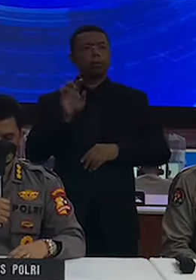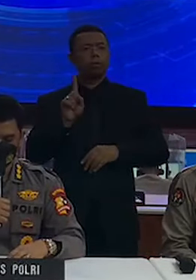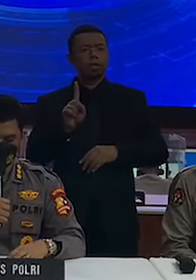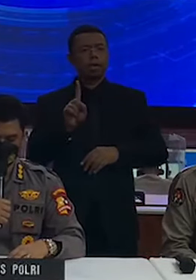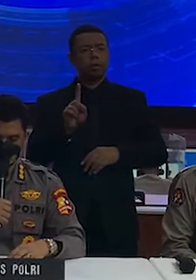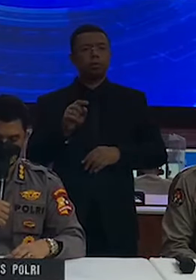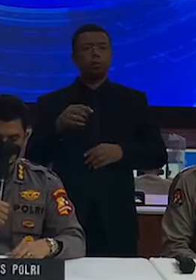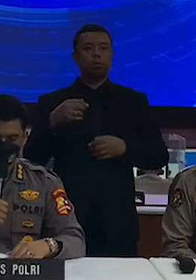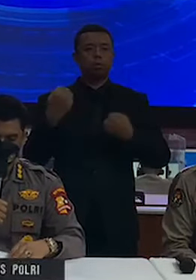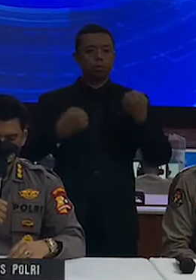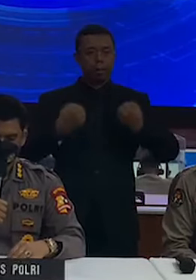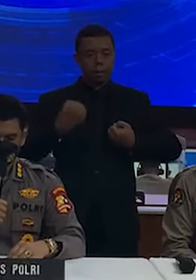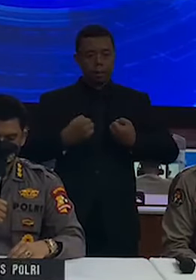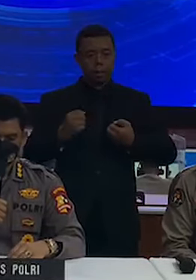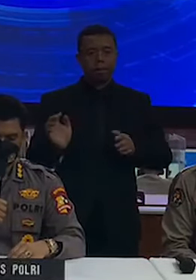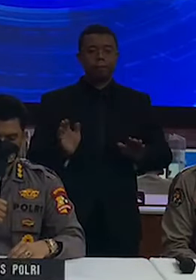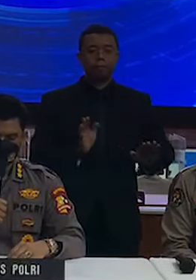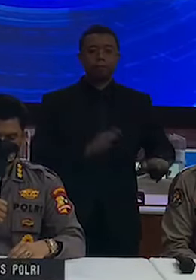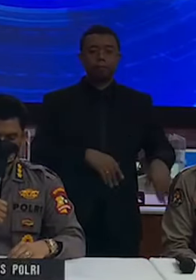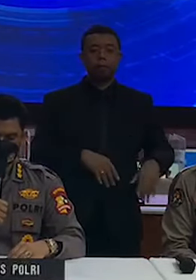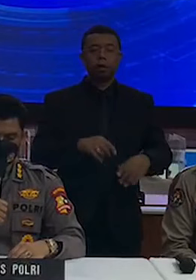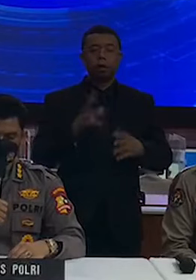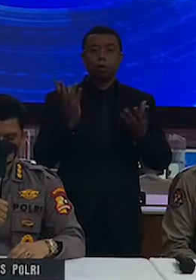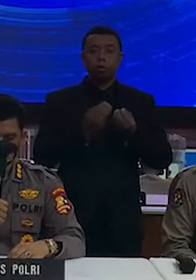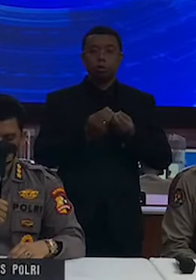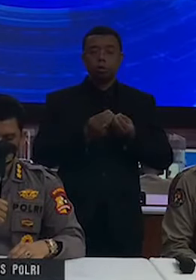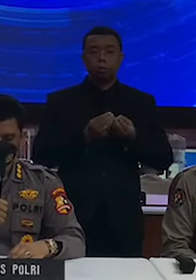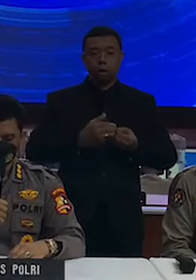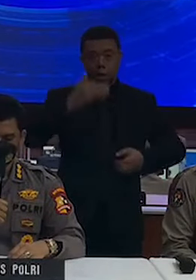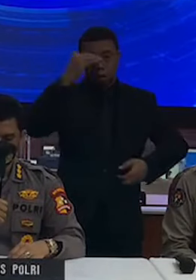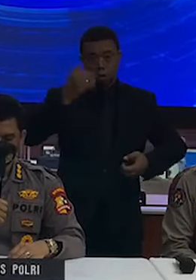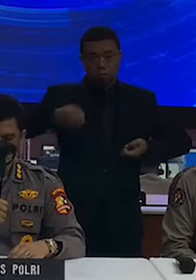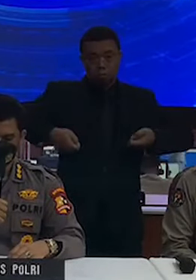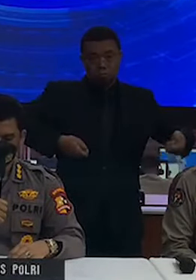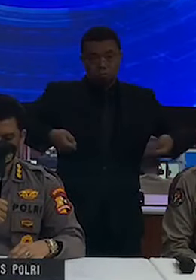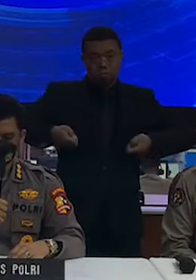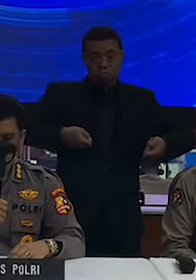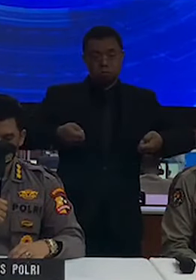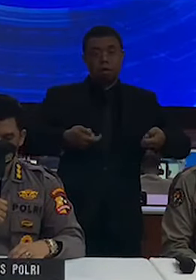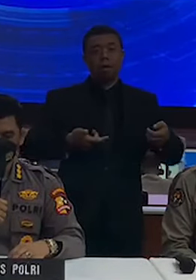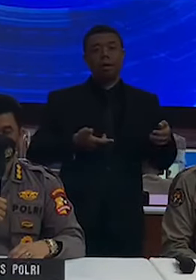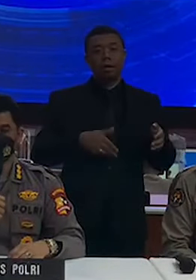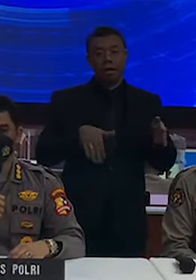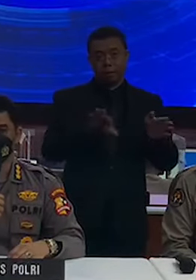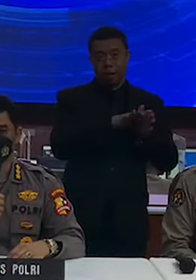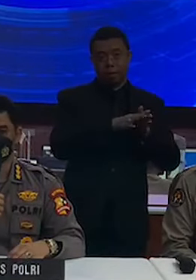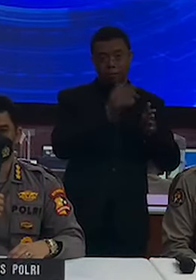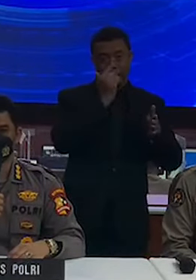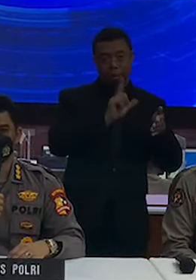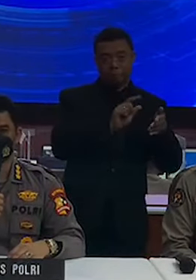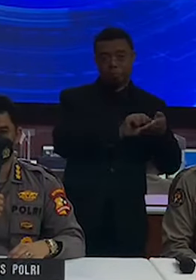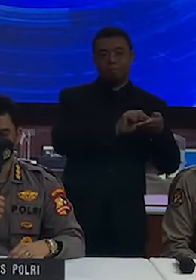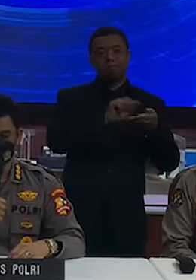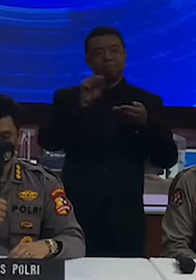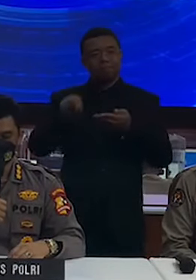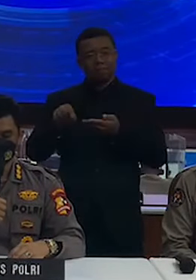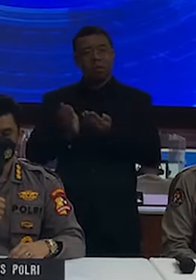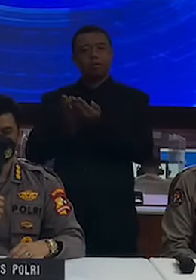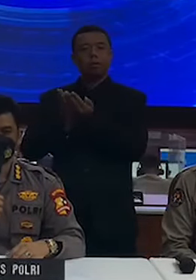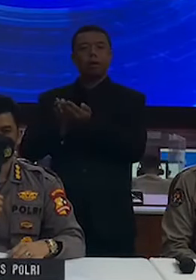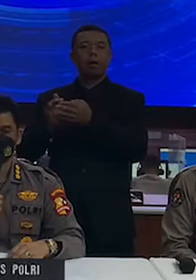741 kendaraan. Sedangkan jumlah kendaraan truk dari pelabuhan Bakahuni menuju pelabuhan